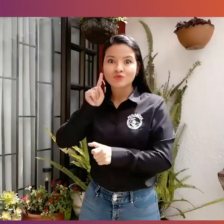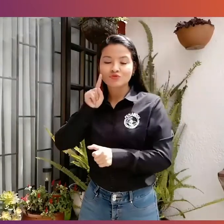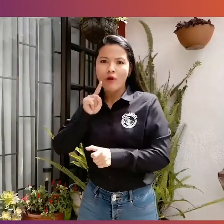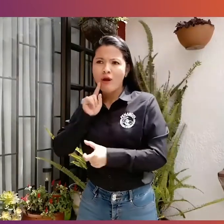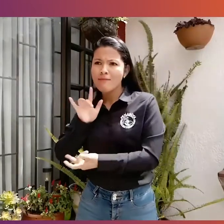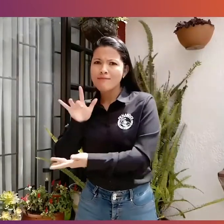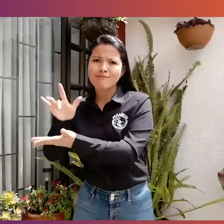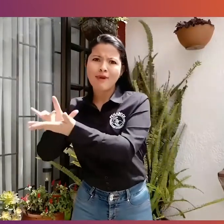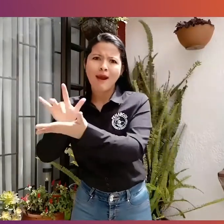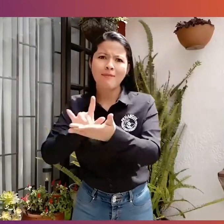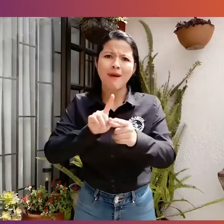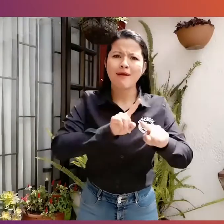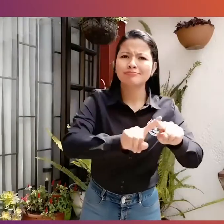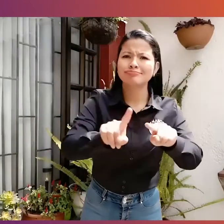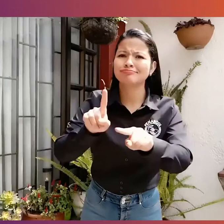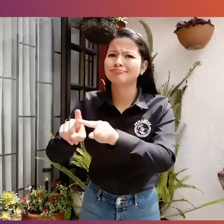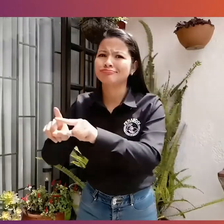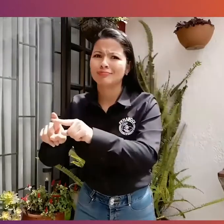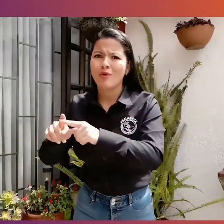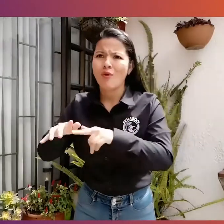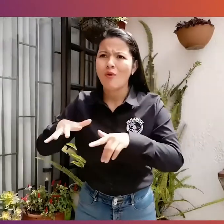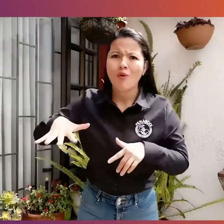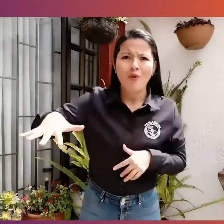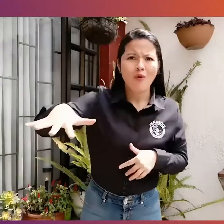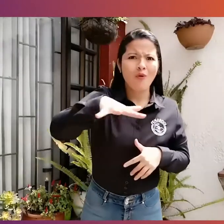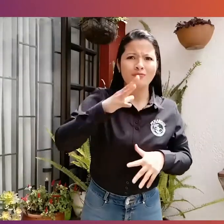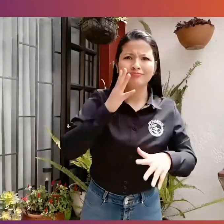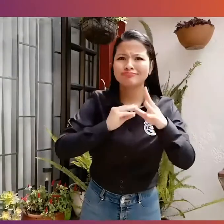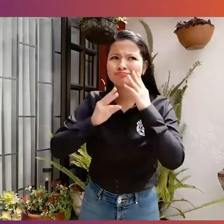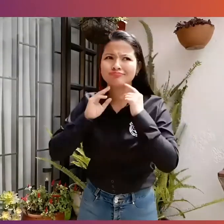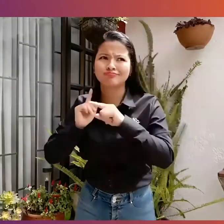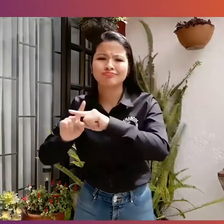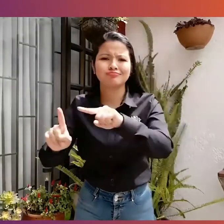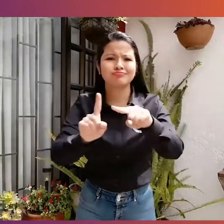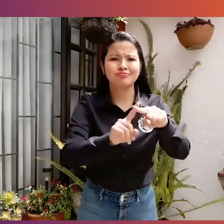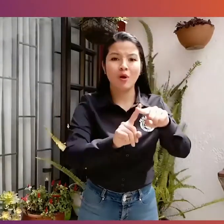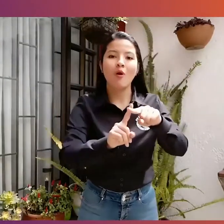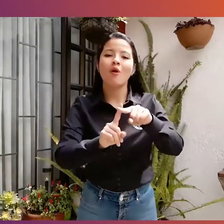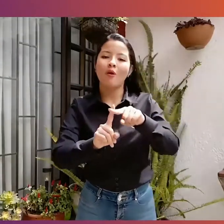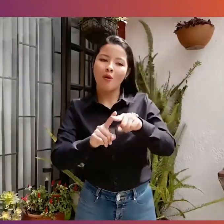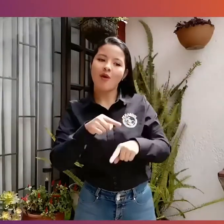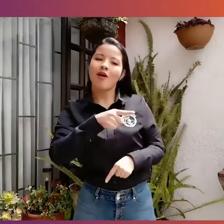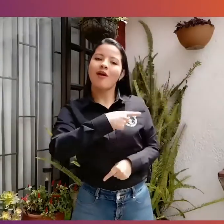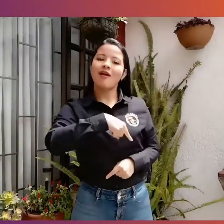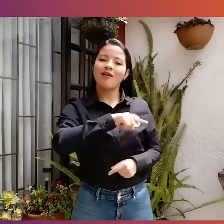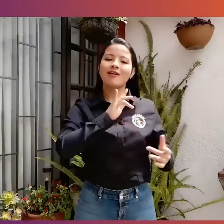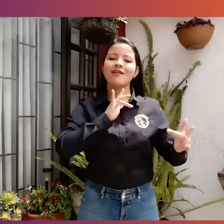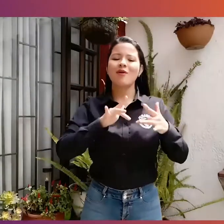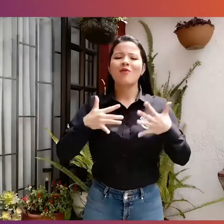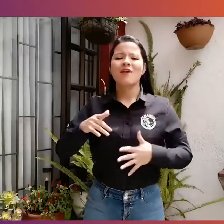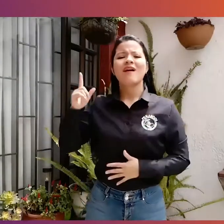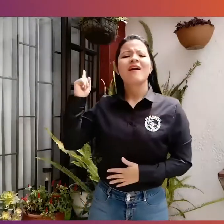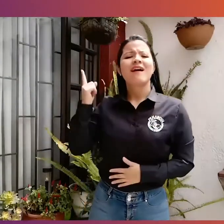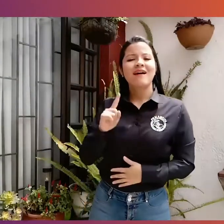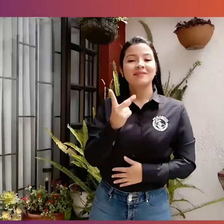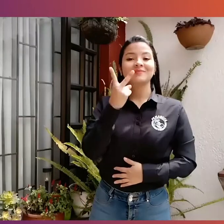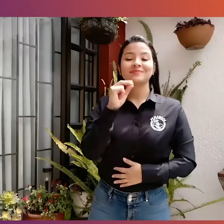permitiera vivir la experiencia de participar en diferentes espacios. Esto ha sido posible desde su creación hace 20 años.